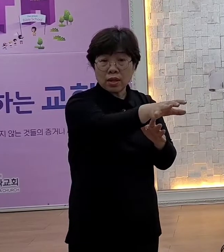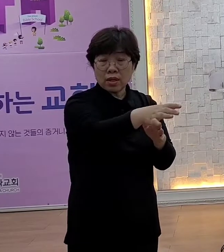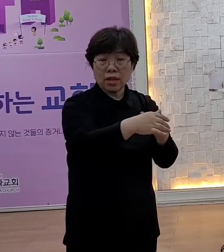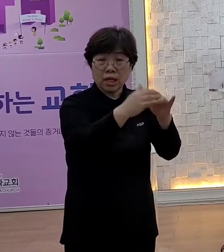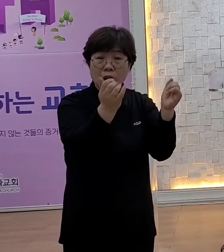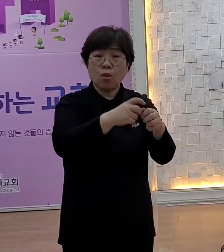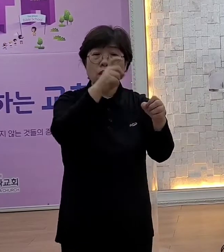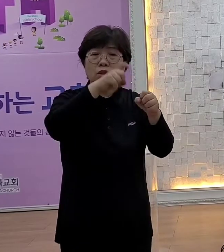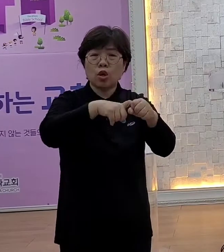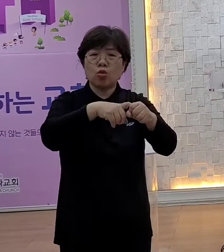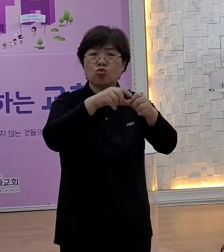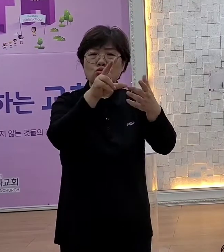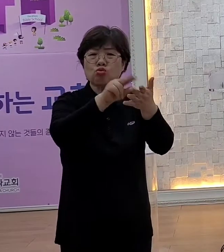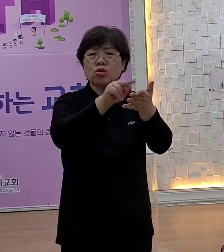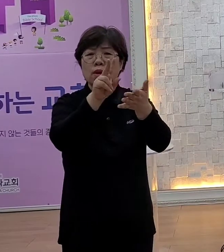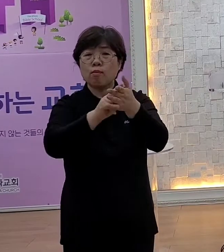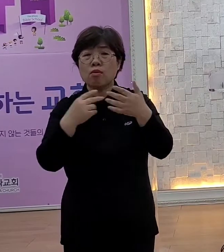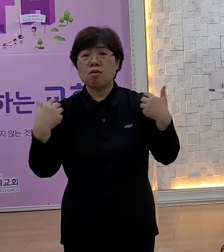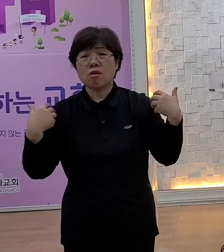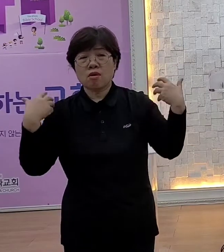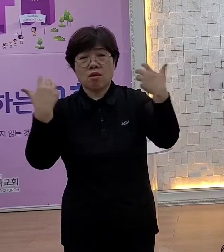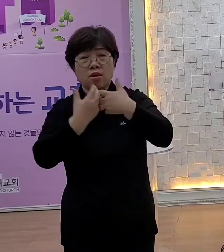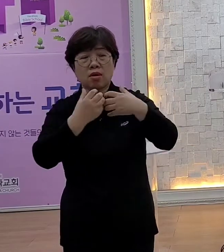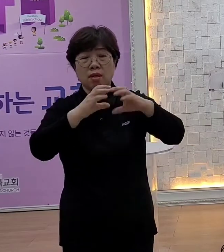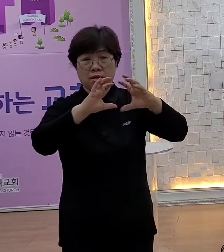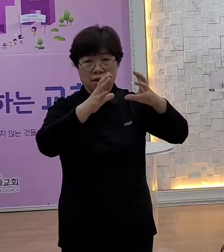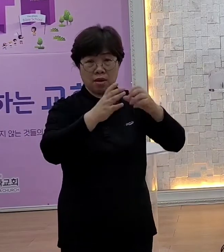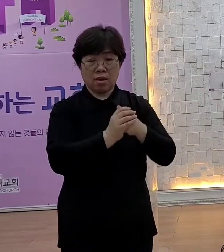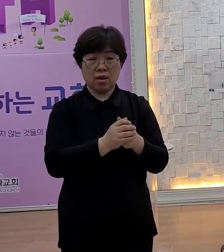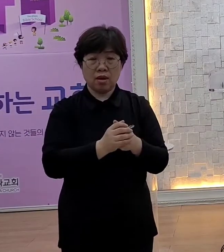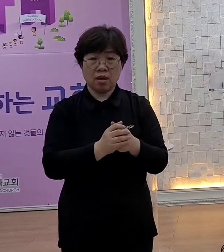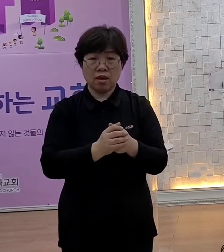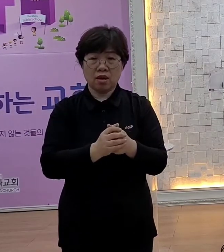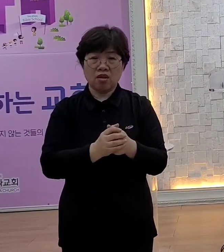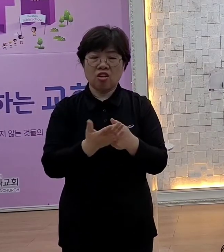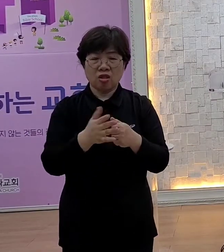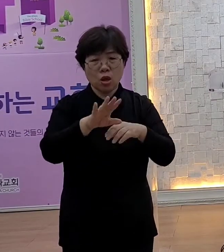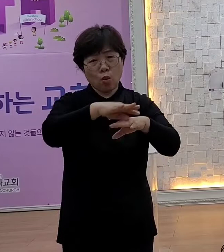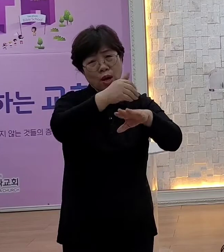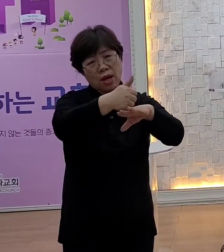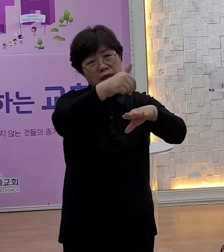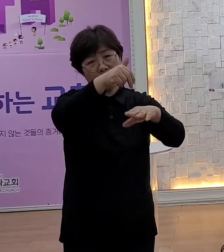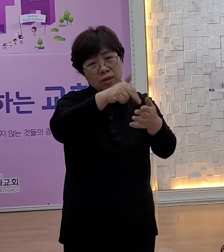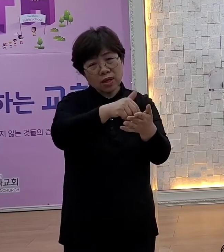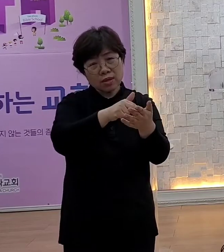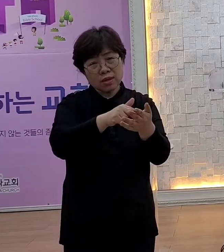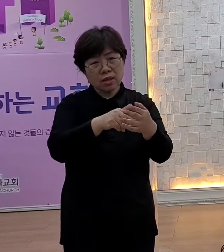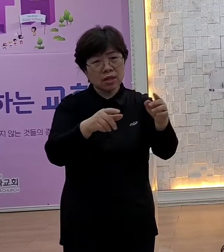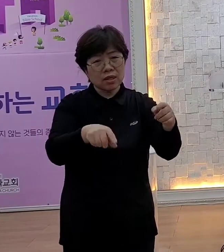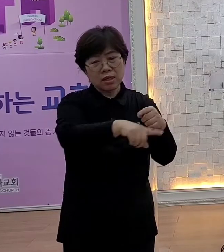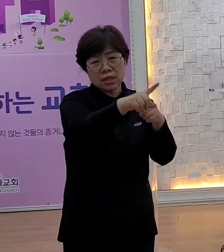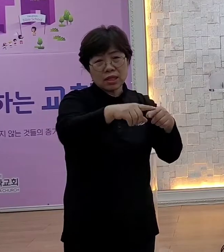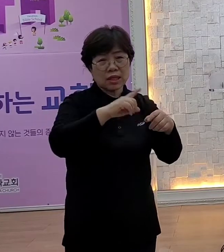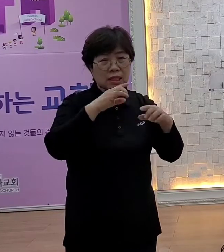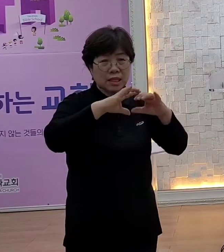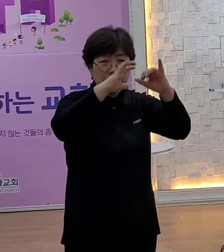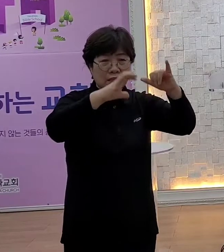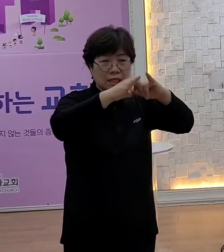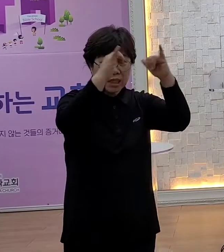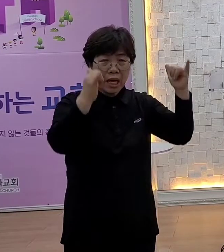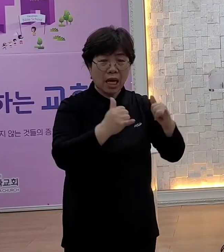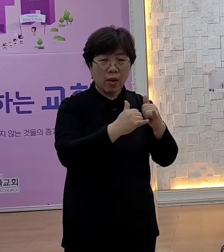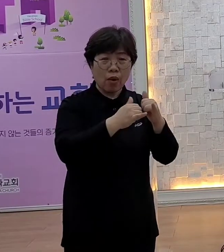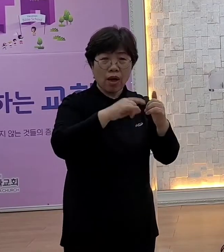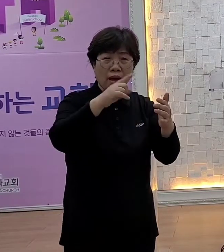대한 돌이킴. 아, 우리가 이런 것에서 돌이켜야만 살 수 있겠구나. 이런 생각으로 지금 이들은 회개의